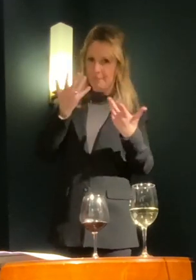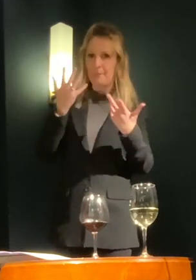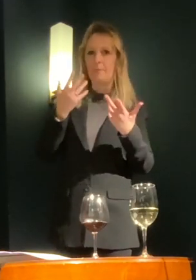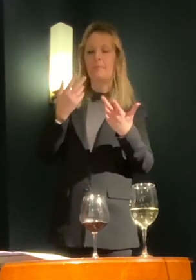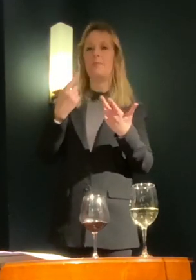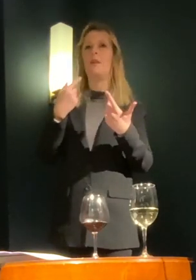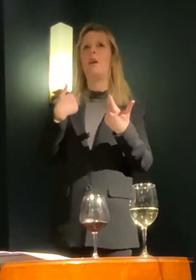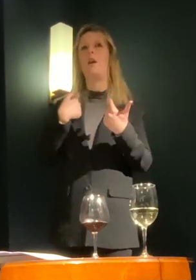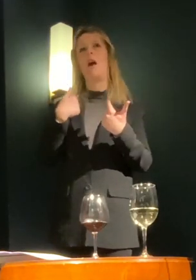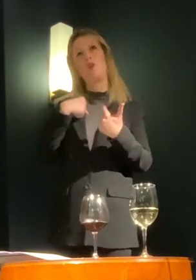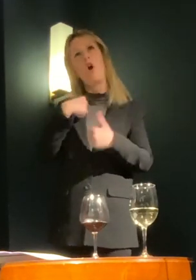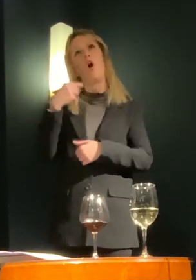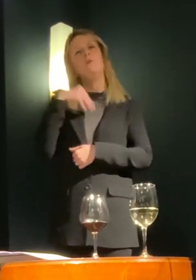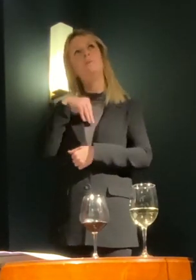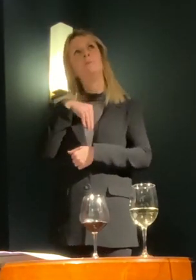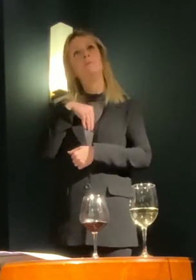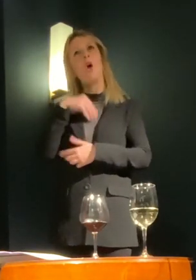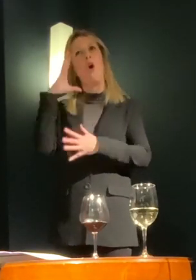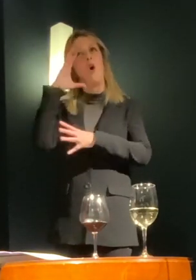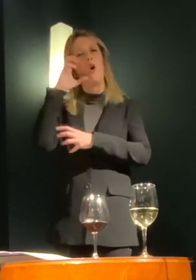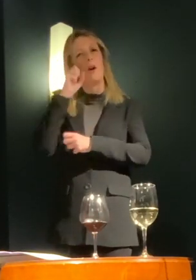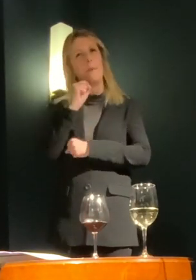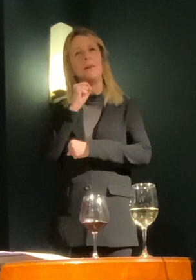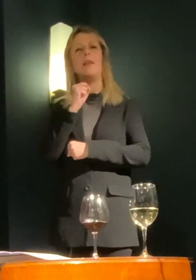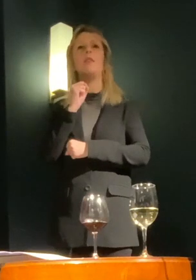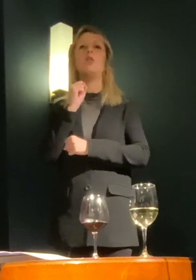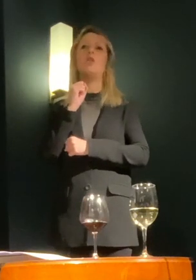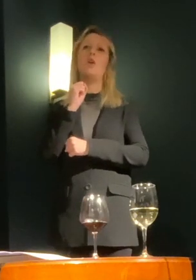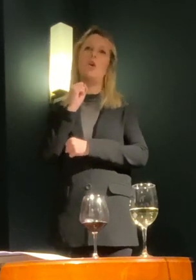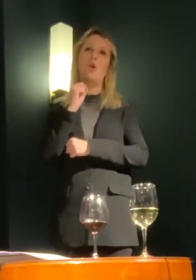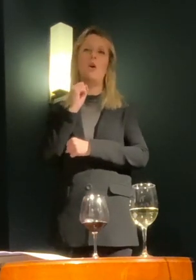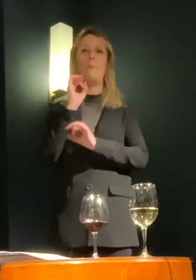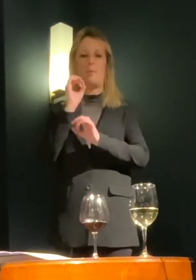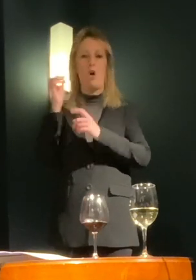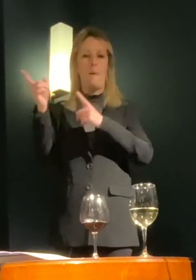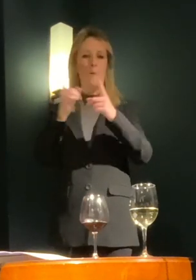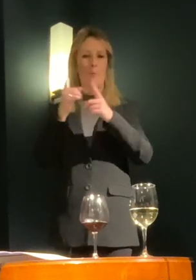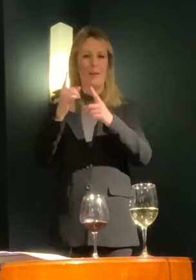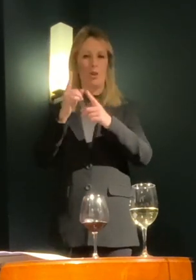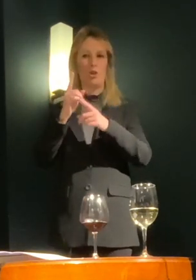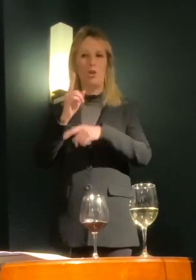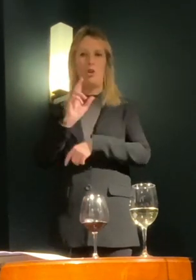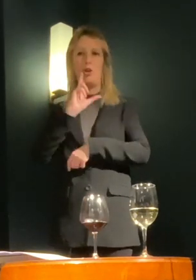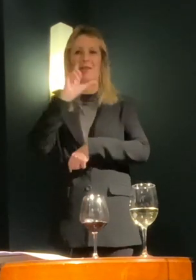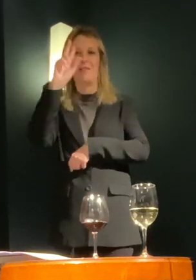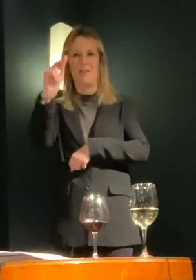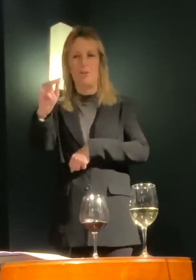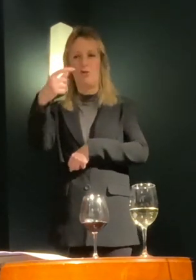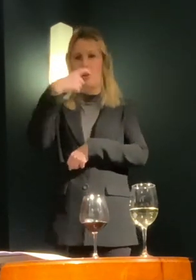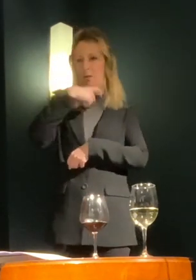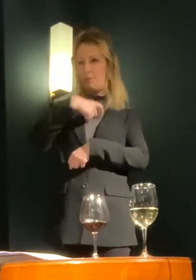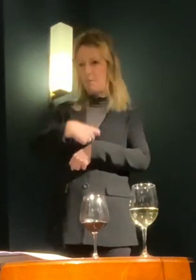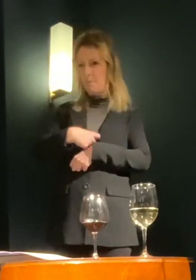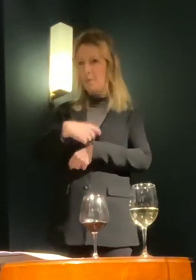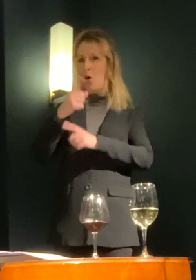a un certo punto io mi sono reso conto che la narrazione che viene fatta del coming out è sempre, in Italia perlomeno, è sempre di due